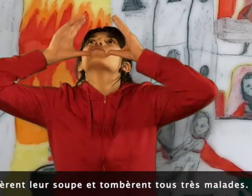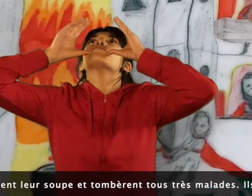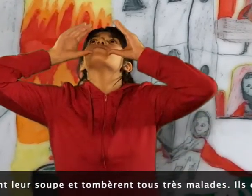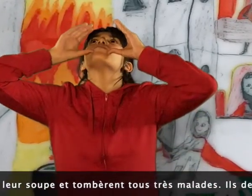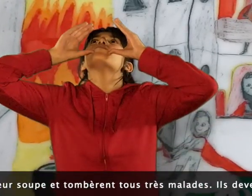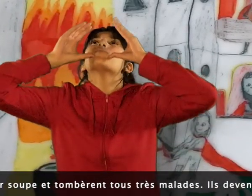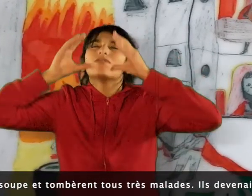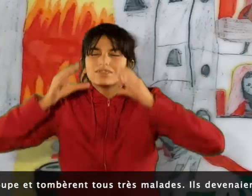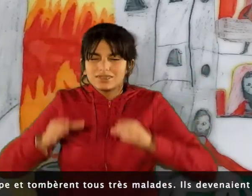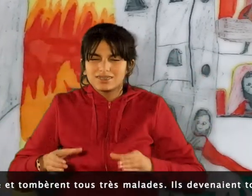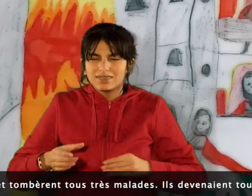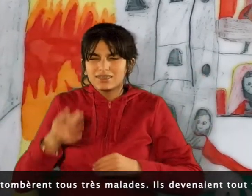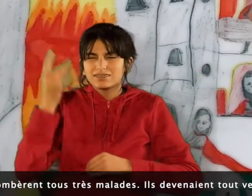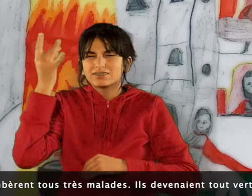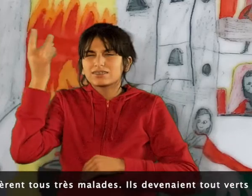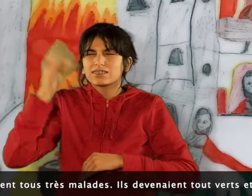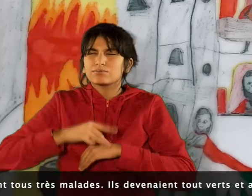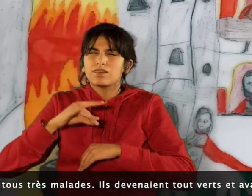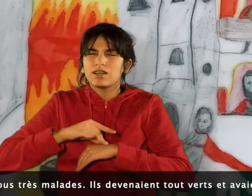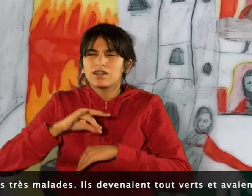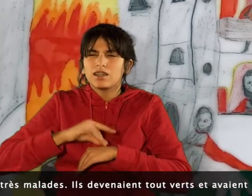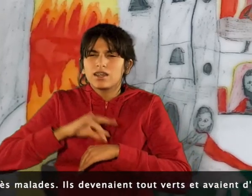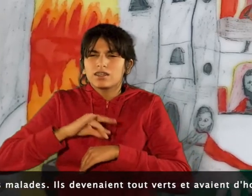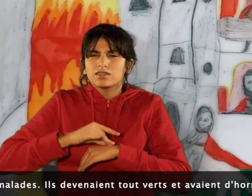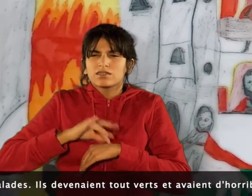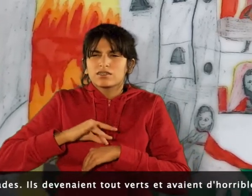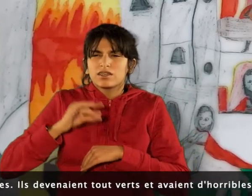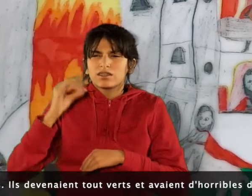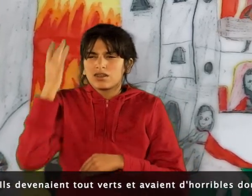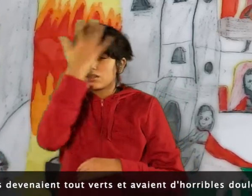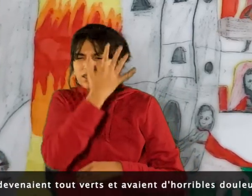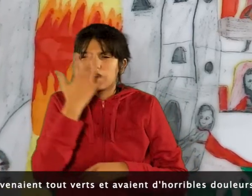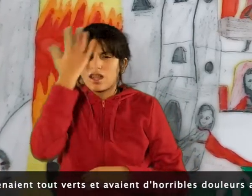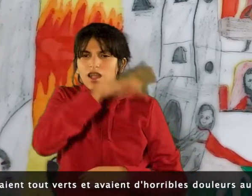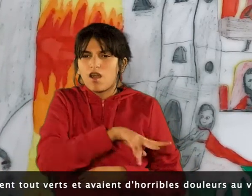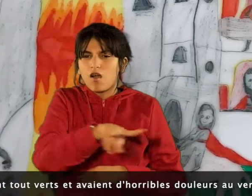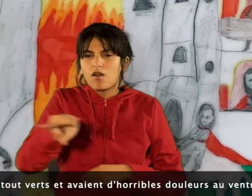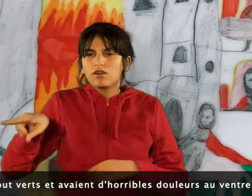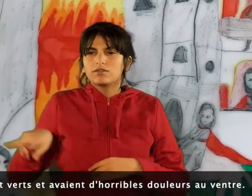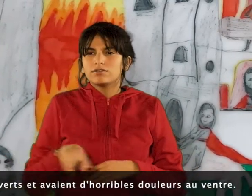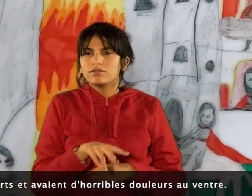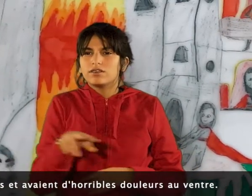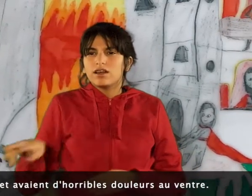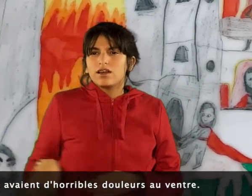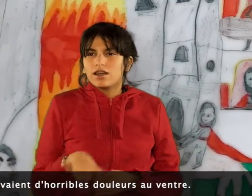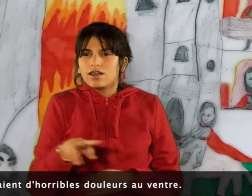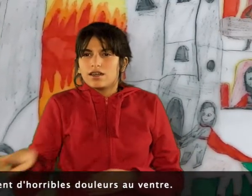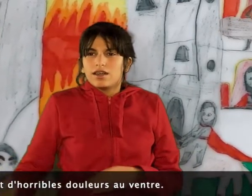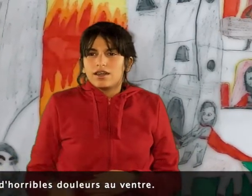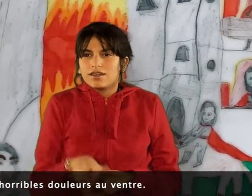tombèrent tous très malades. Ils devenaient tout verts et avaient d'horribles douleurs au ventre.